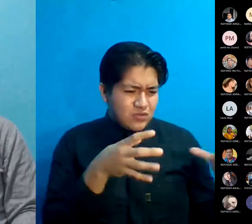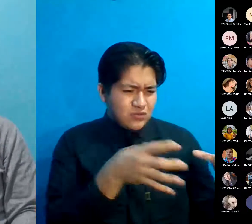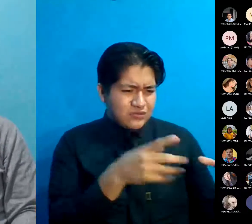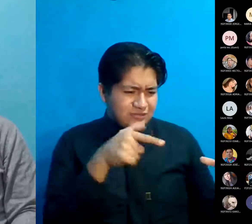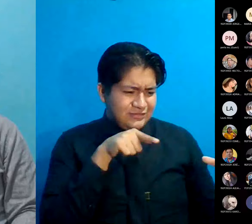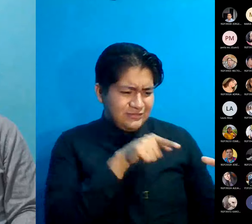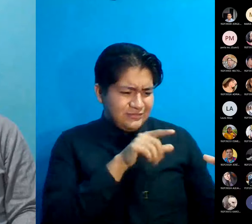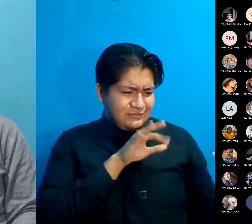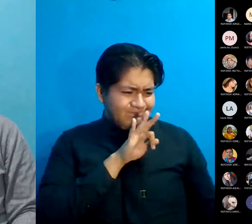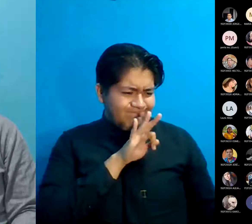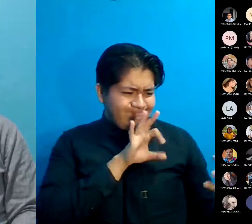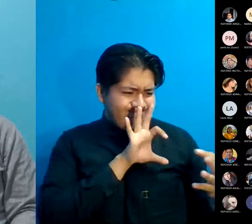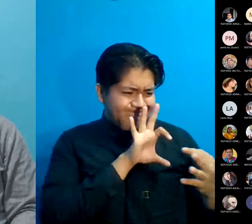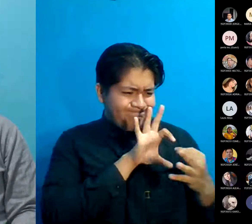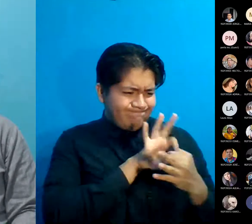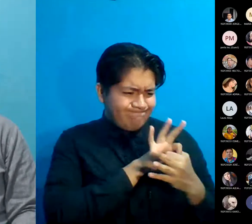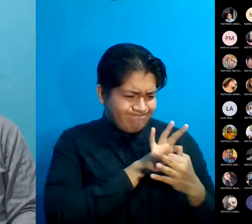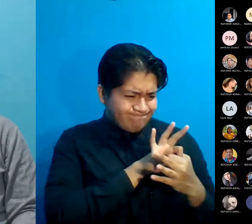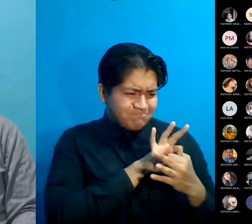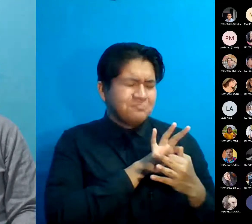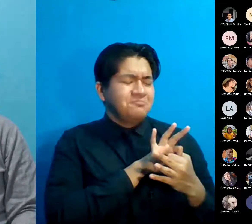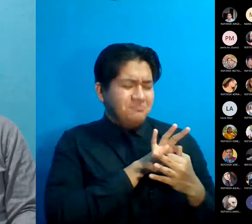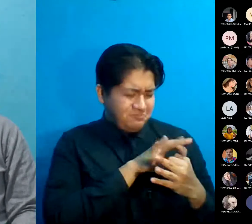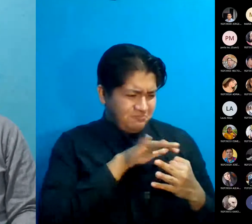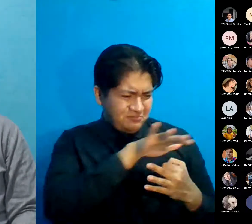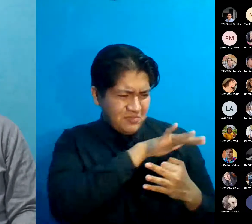para que se pueda ver esos matices,